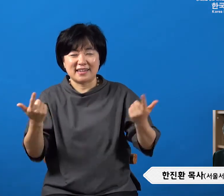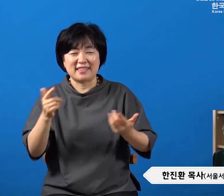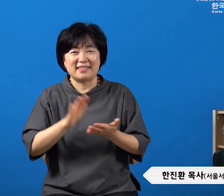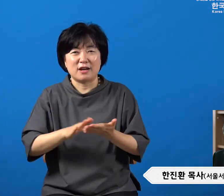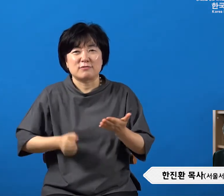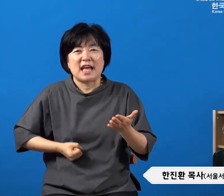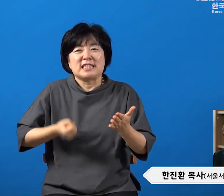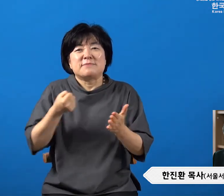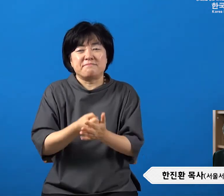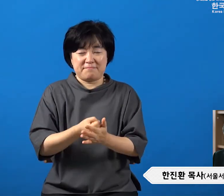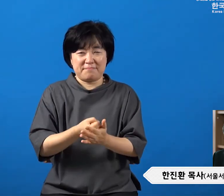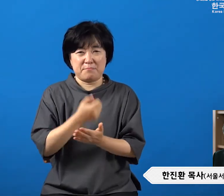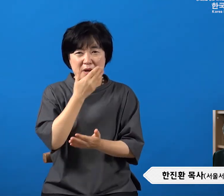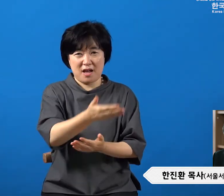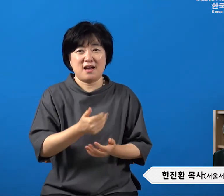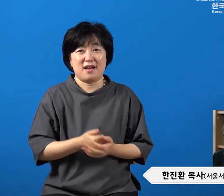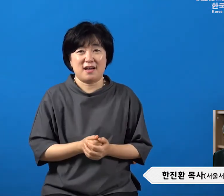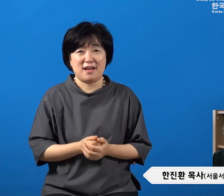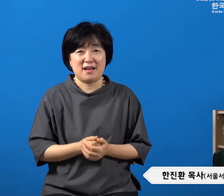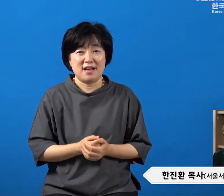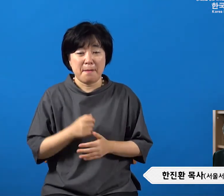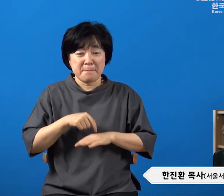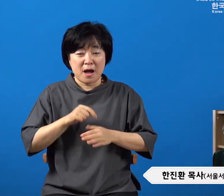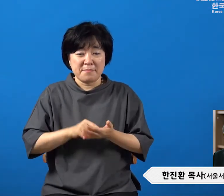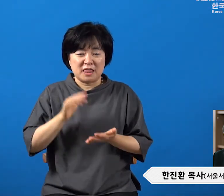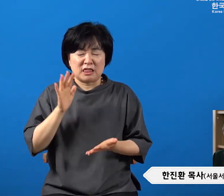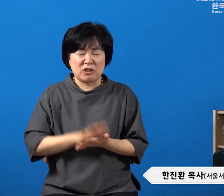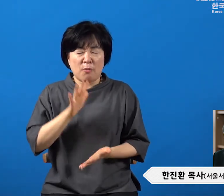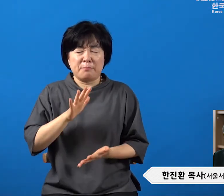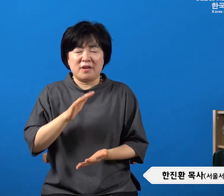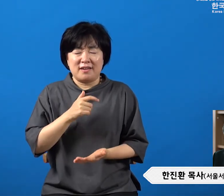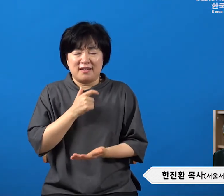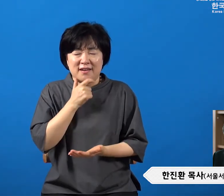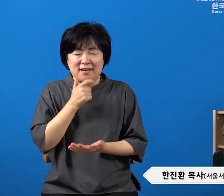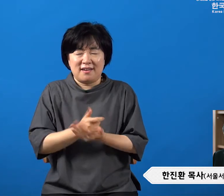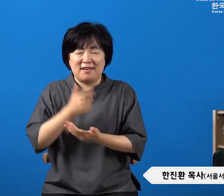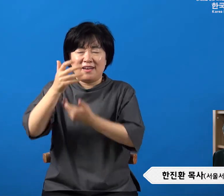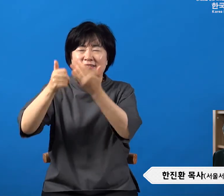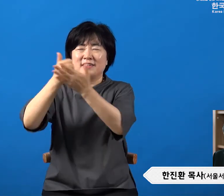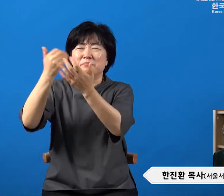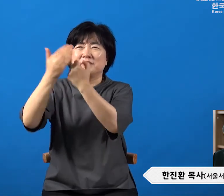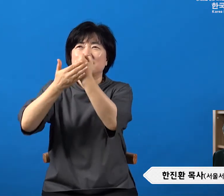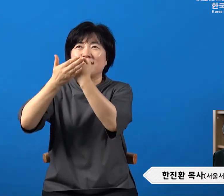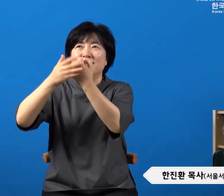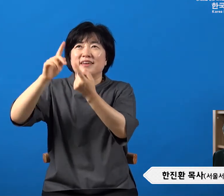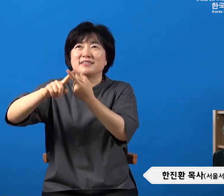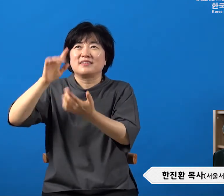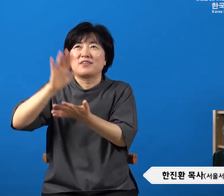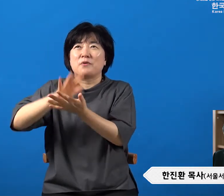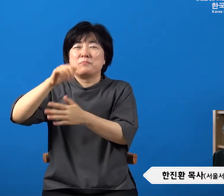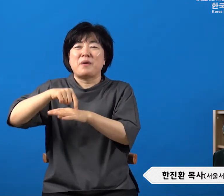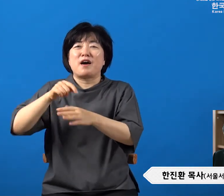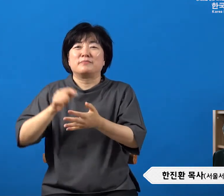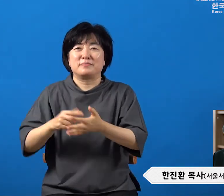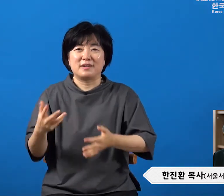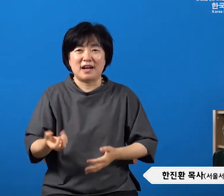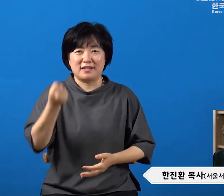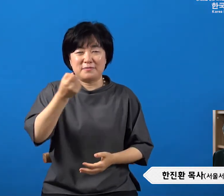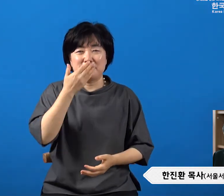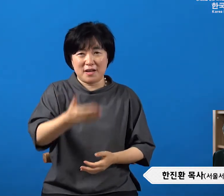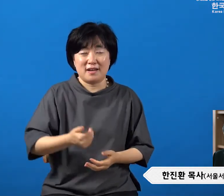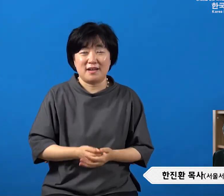충만해질 때 우리 마음이 뜨거워지고 감격하게 됩니다. 그래서 거룩한 삶을 향해서 나아가는 것이죠.